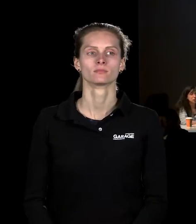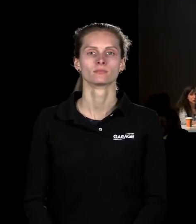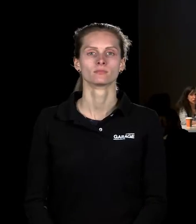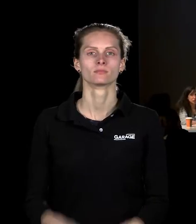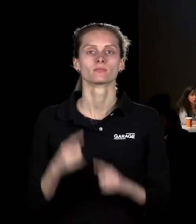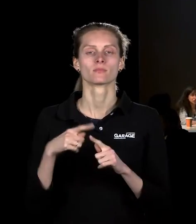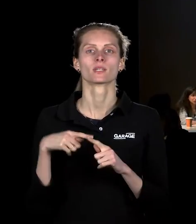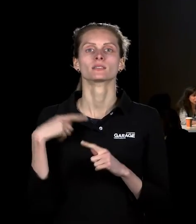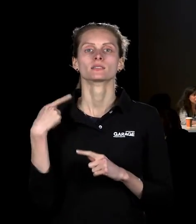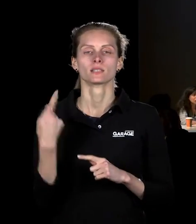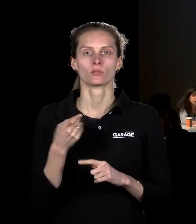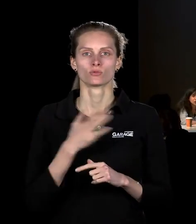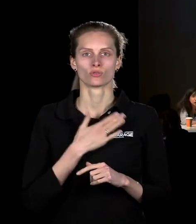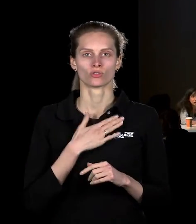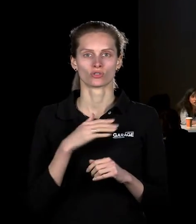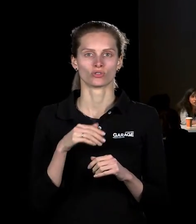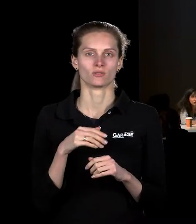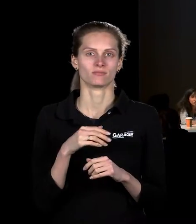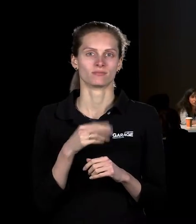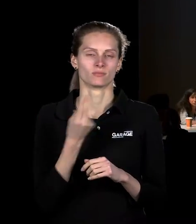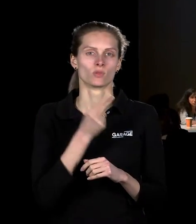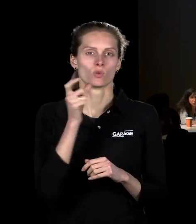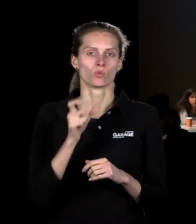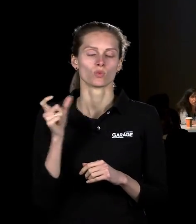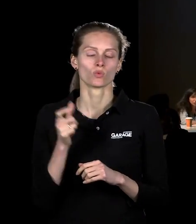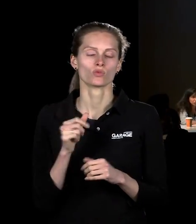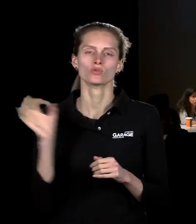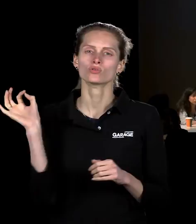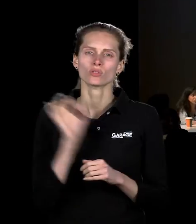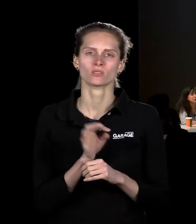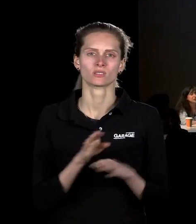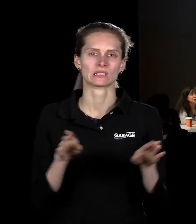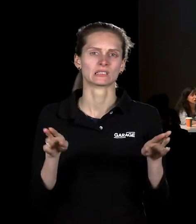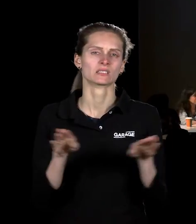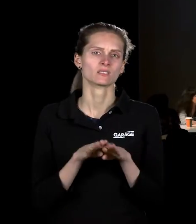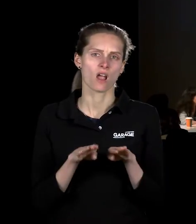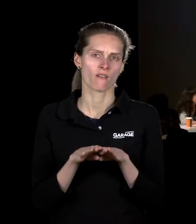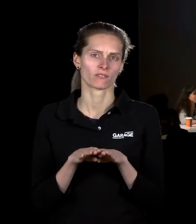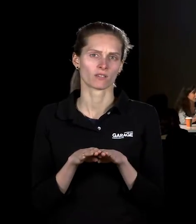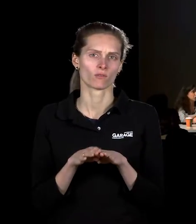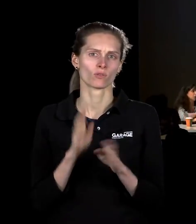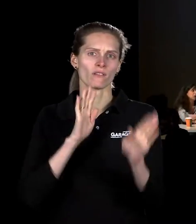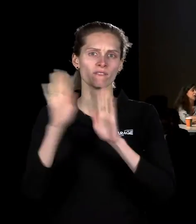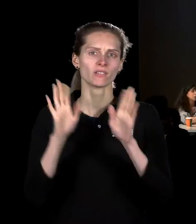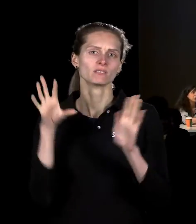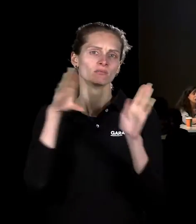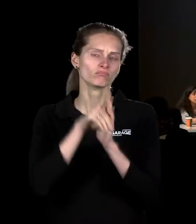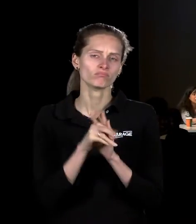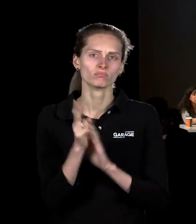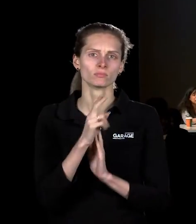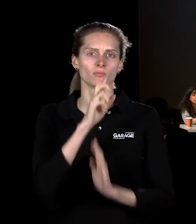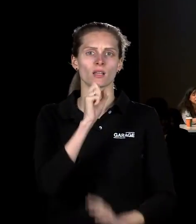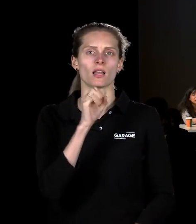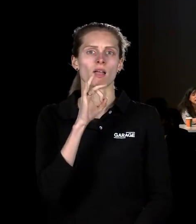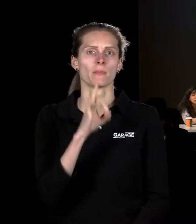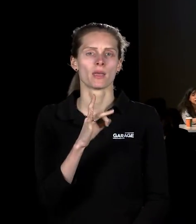как бы следующие наши герои, их достаточно часто сравнивают, их включают в одни и те же там выставки и антологии. Берда